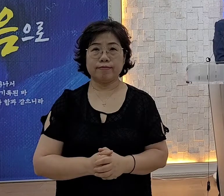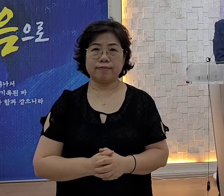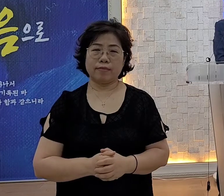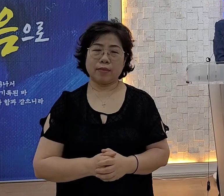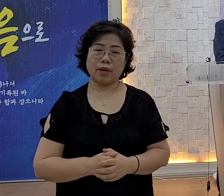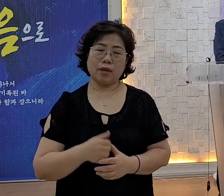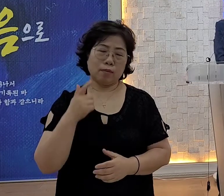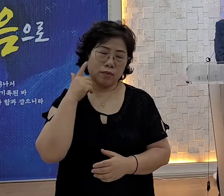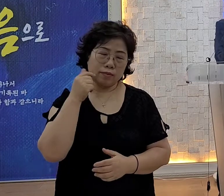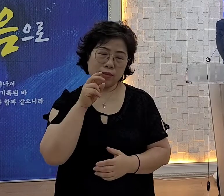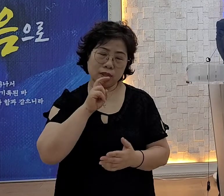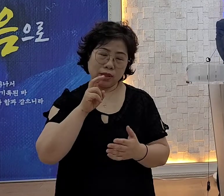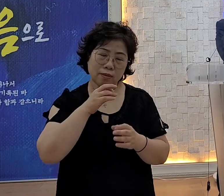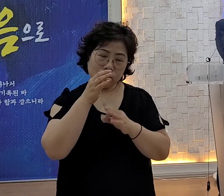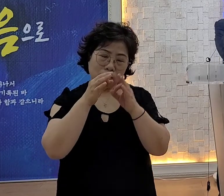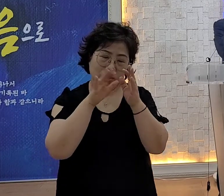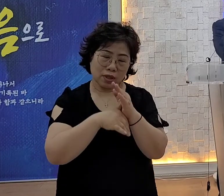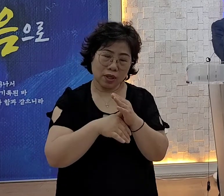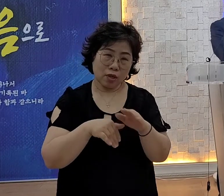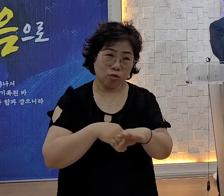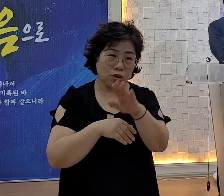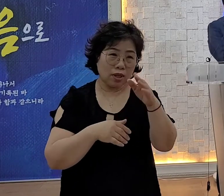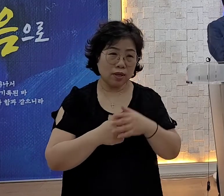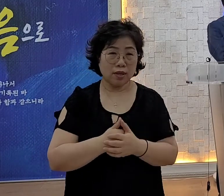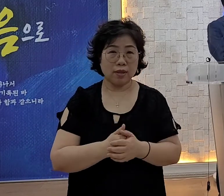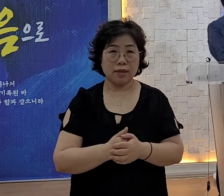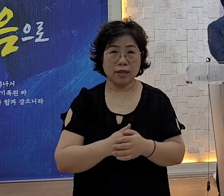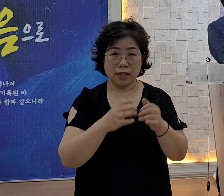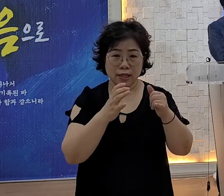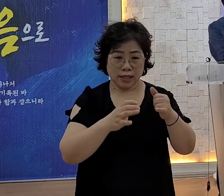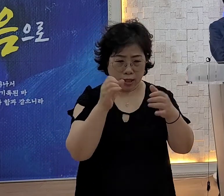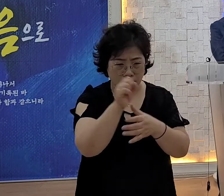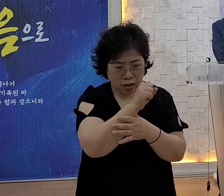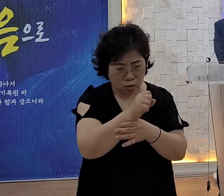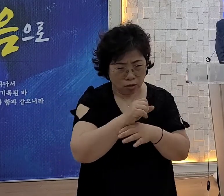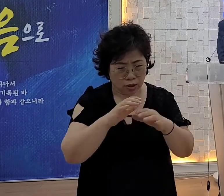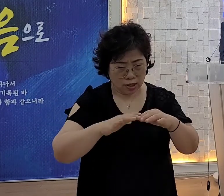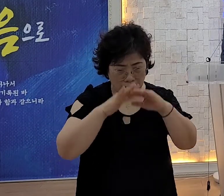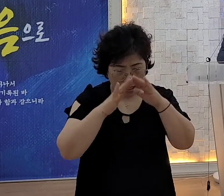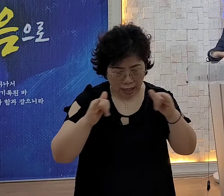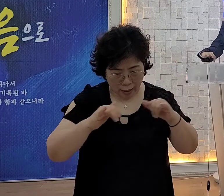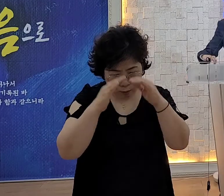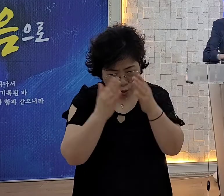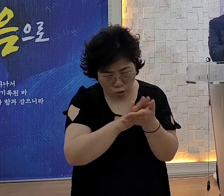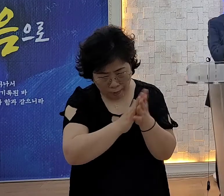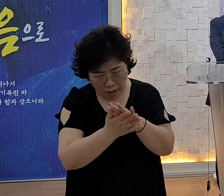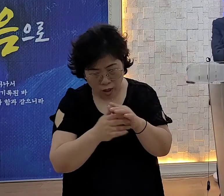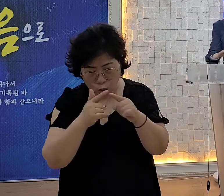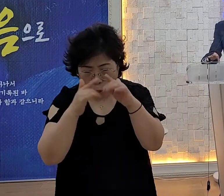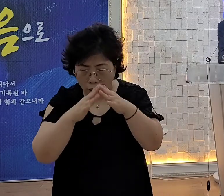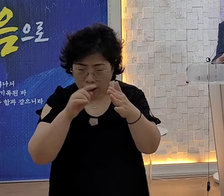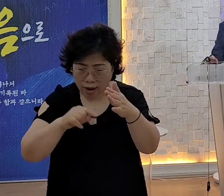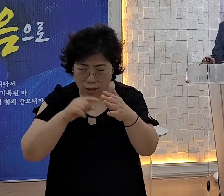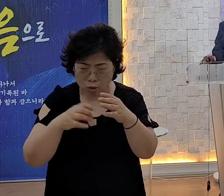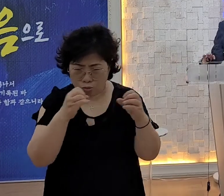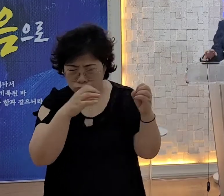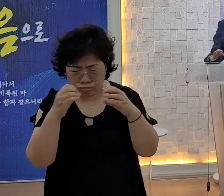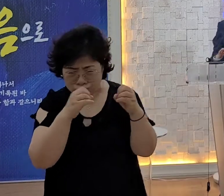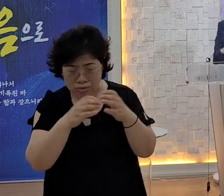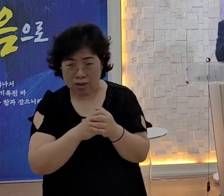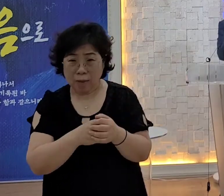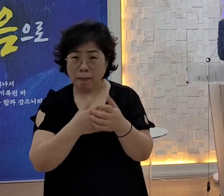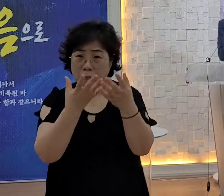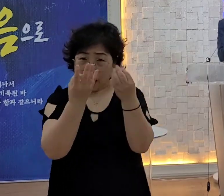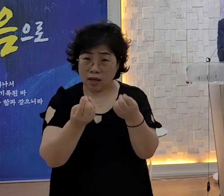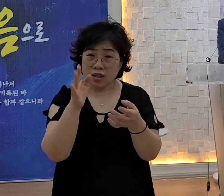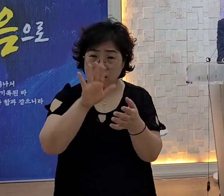찬양 보면서 우리의 언젠가 이 세상 흔들리고 사람들 다 변하고 이 교회 안에서도 막 이러고 저러고 해도